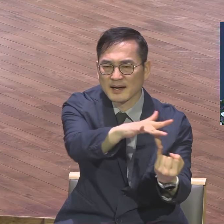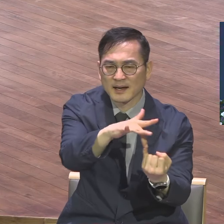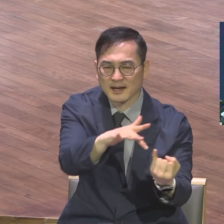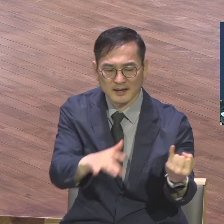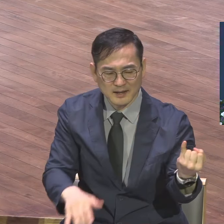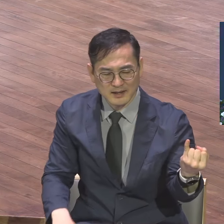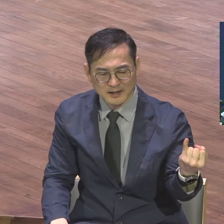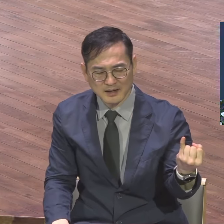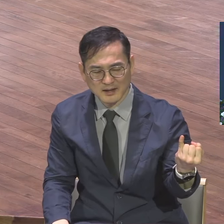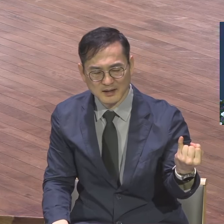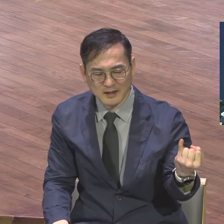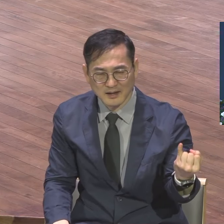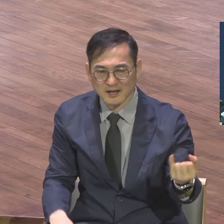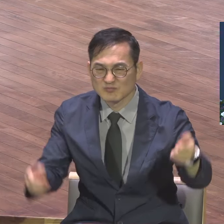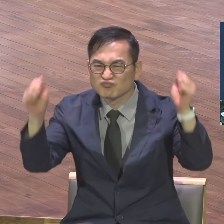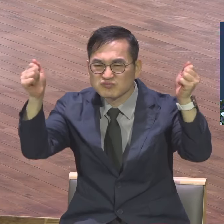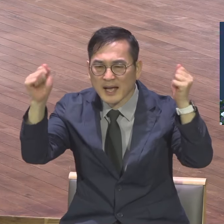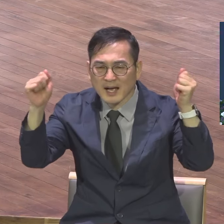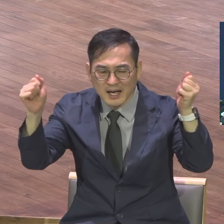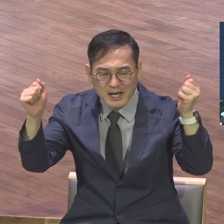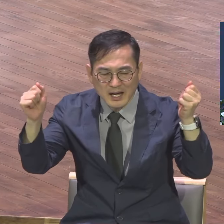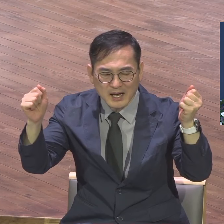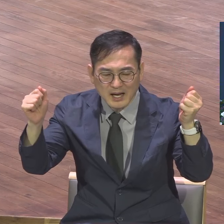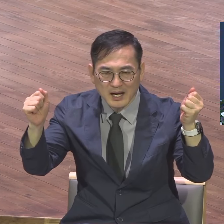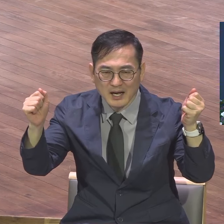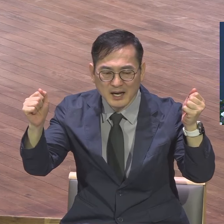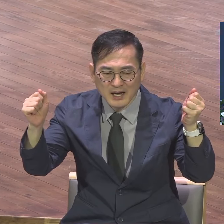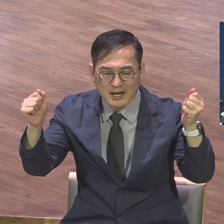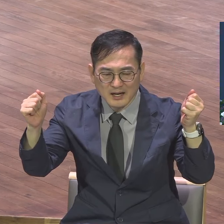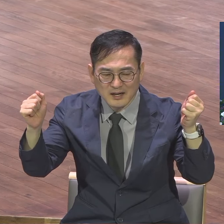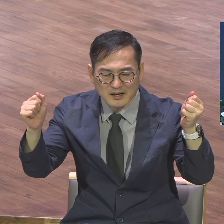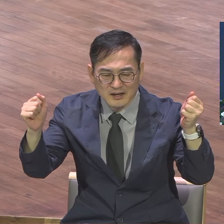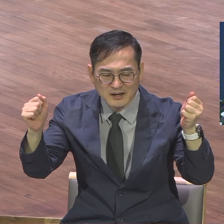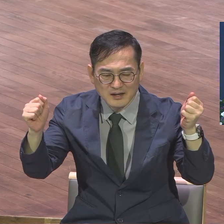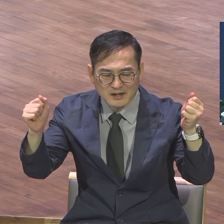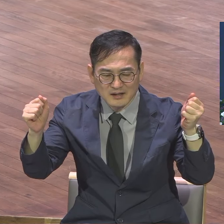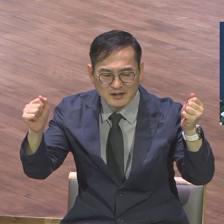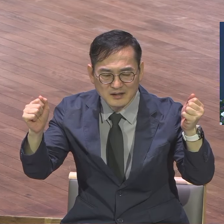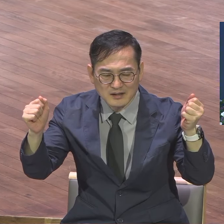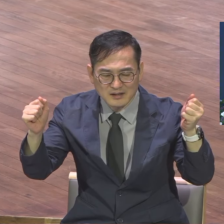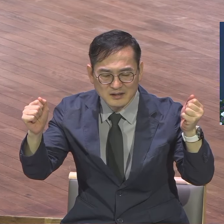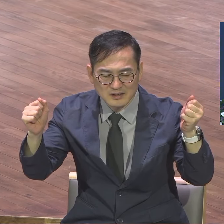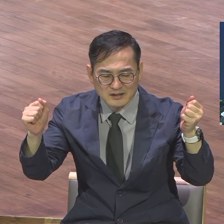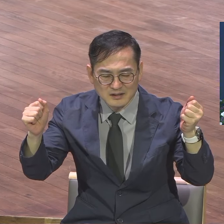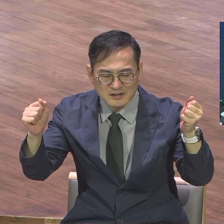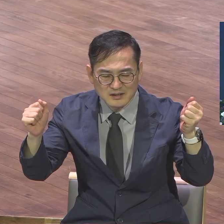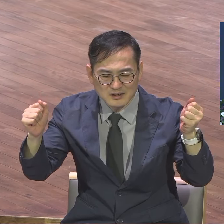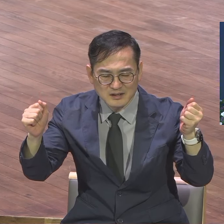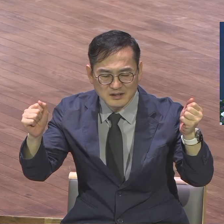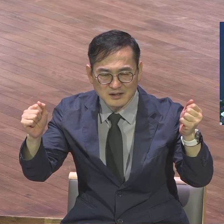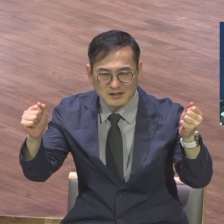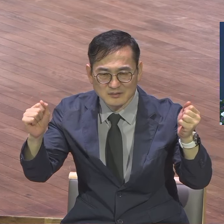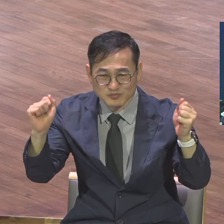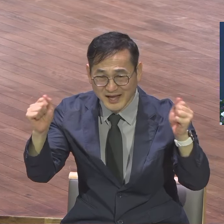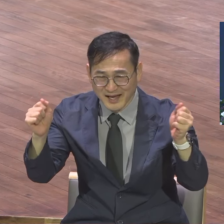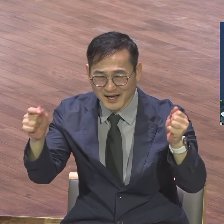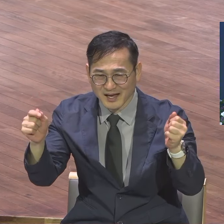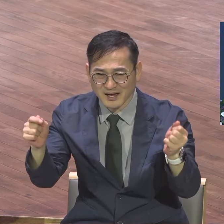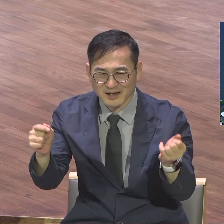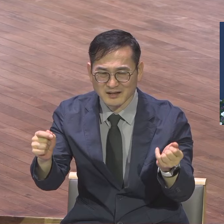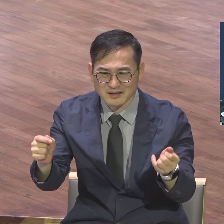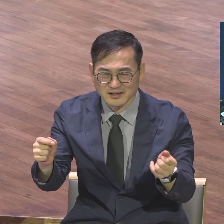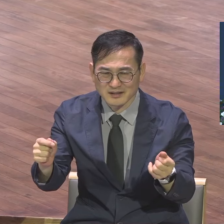귀신 들렸는데 귀신이 이 무당이 말이야 몇 명을 죽였어. 죽인데 이거 너도 죽여. 너 죽여. 그러니까 여기에 팔에 말이야